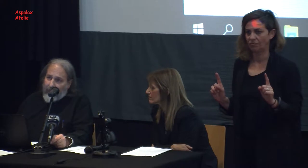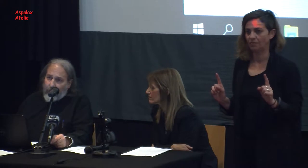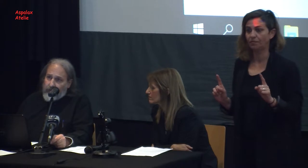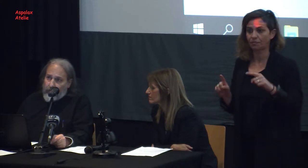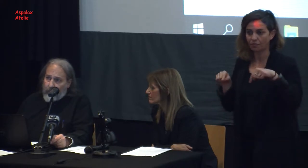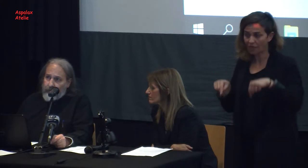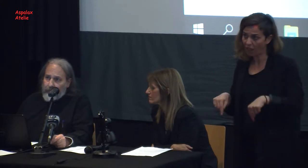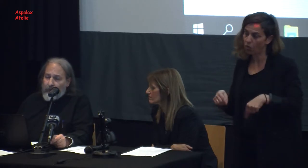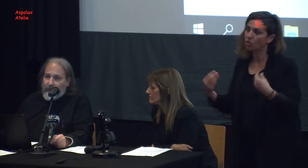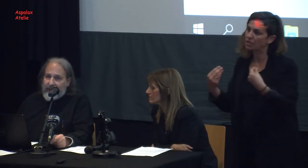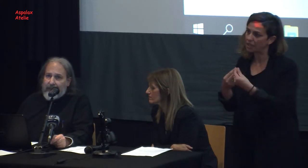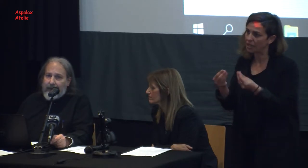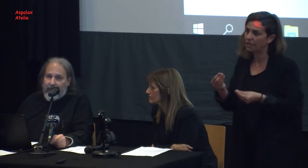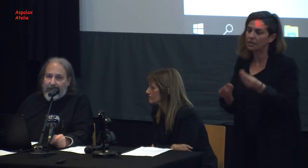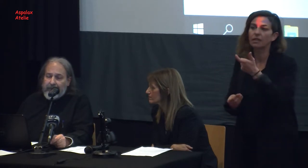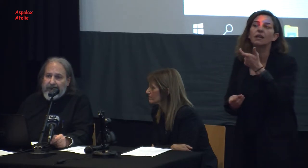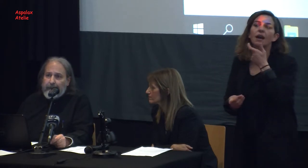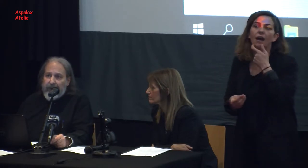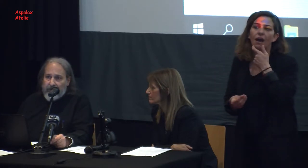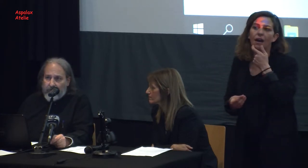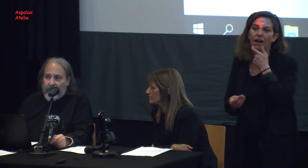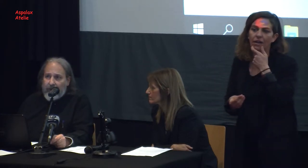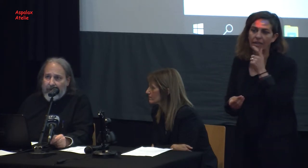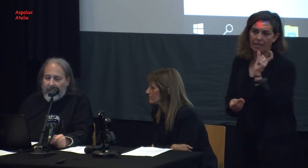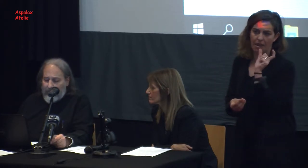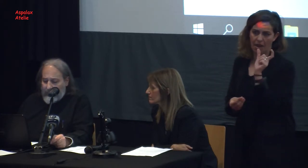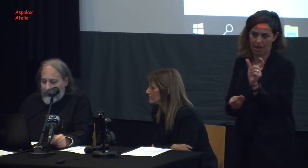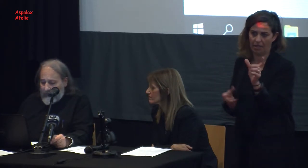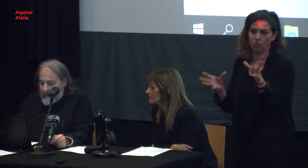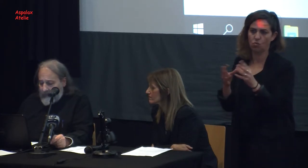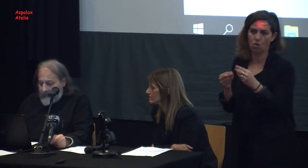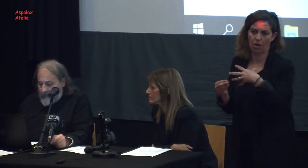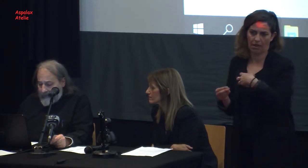πιο ακριβής ο αγγλικός όρος που ονομάζει την κατάθλιψη depression.